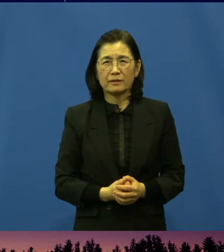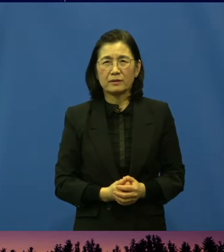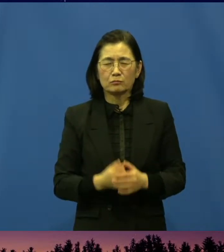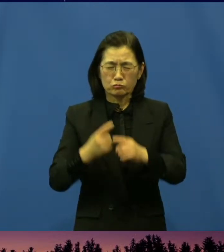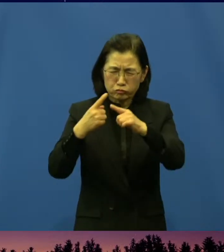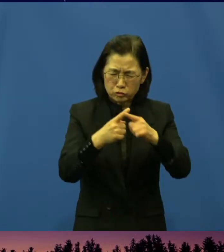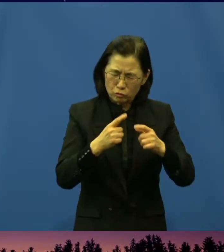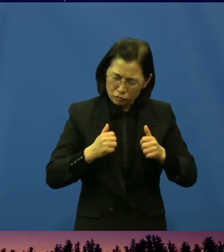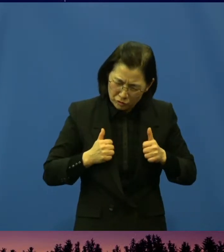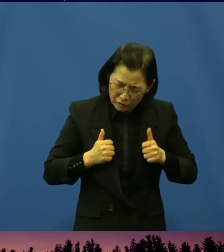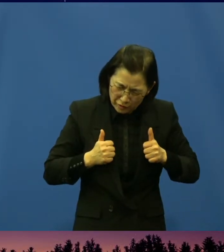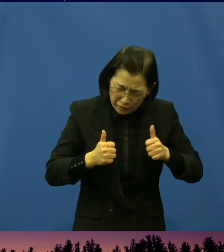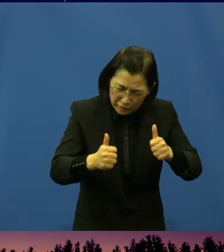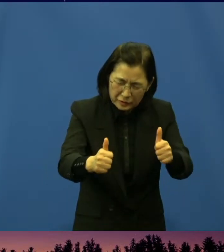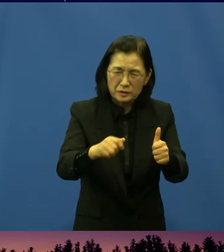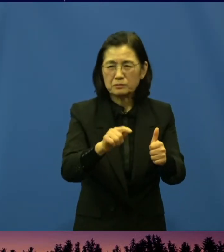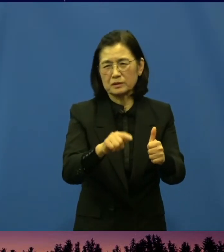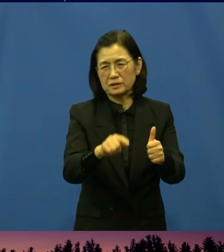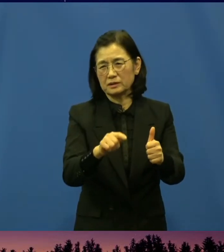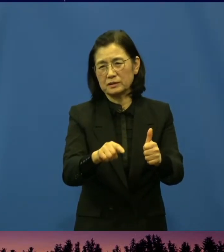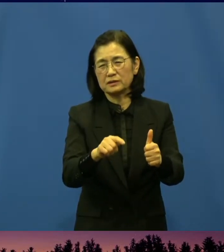여러분, 그 열심이 뭐냐면